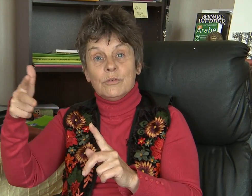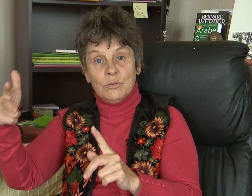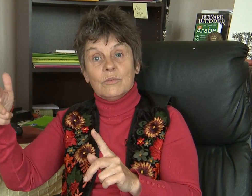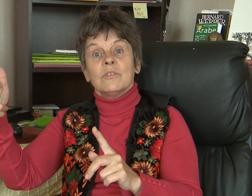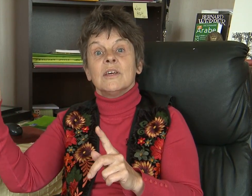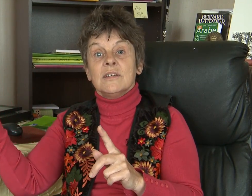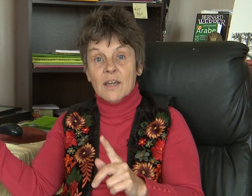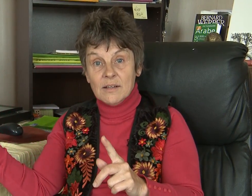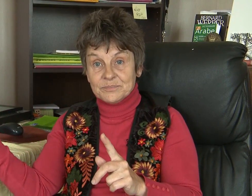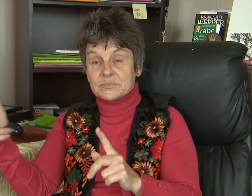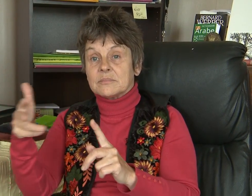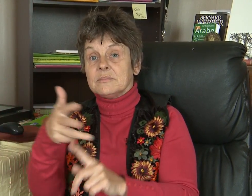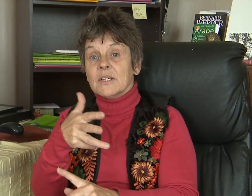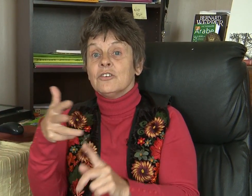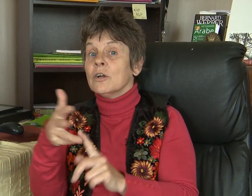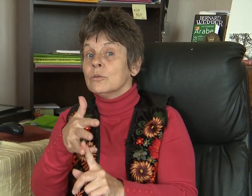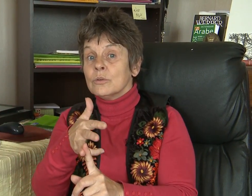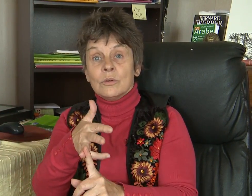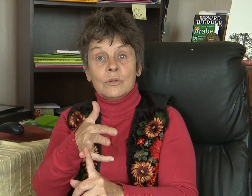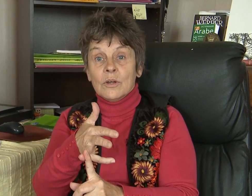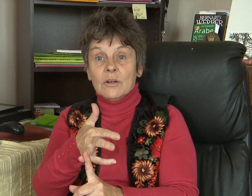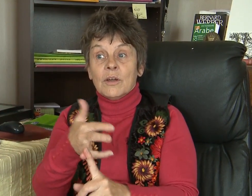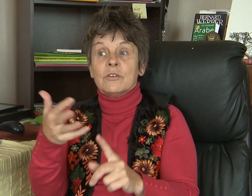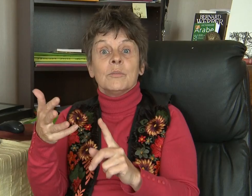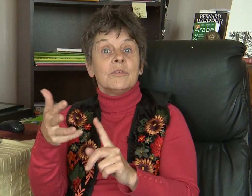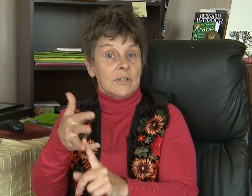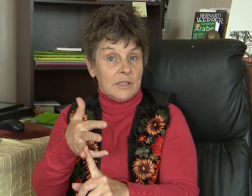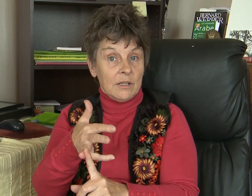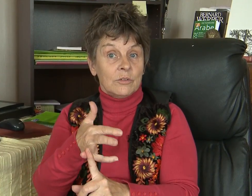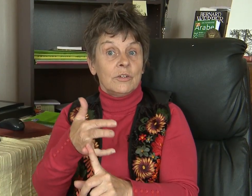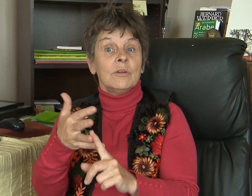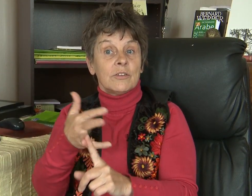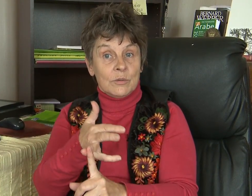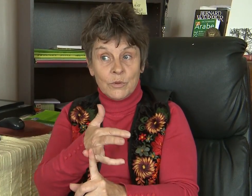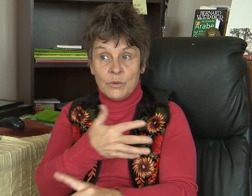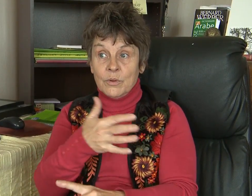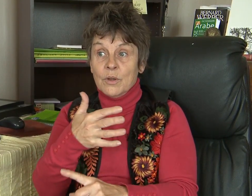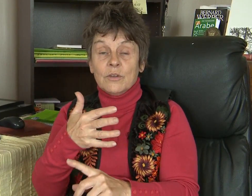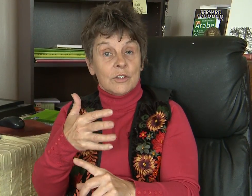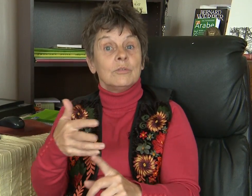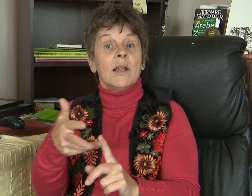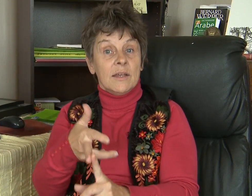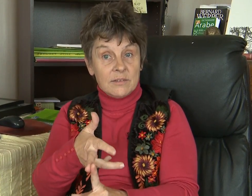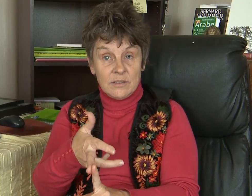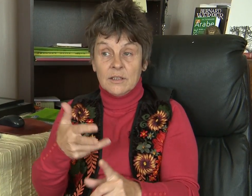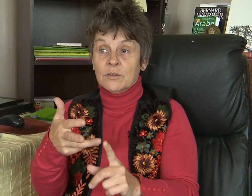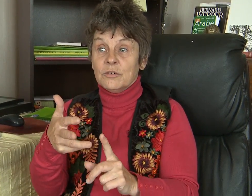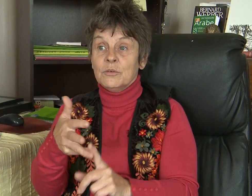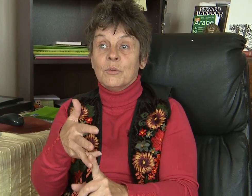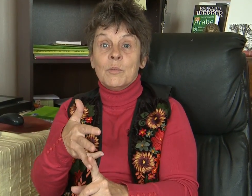expulsion syndicale. Et je raconte le harcèlement syndical que j'ai eu, le harcèlement sexuel et syndical que j'ai eu dans ma